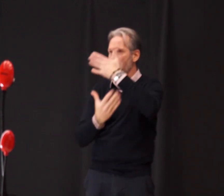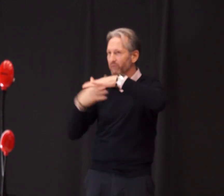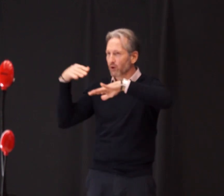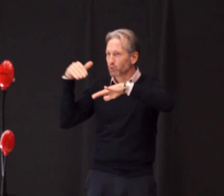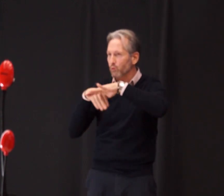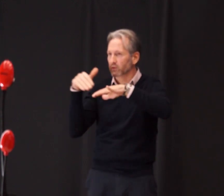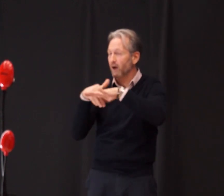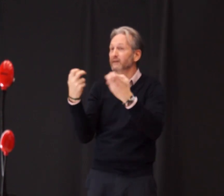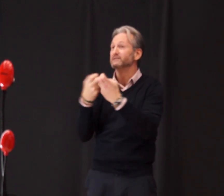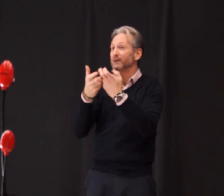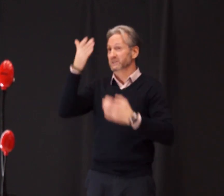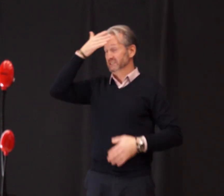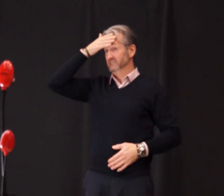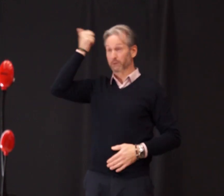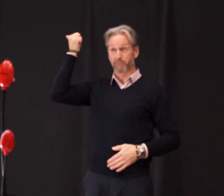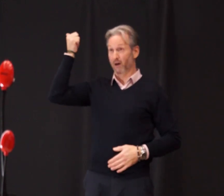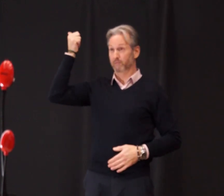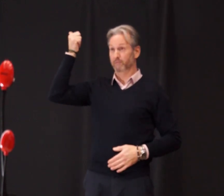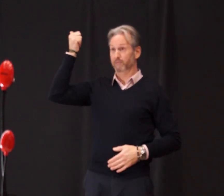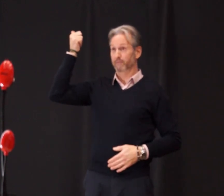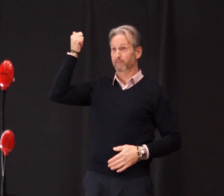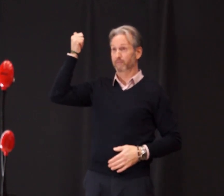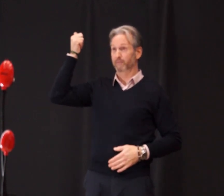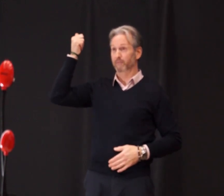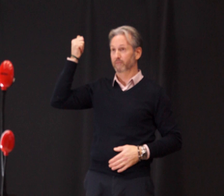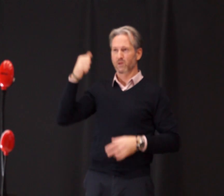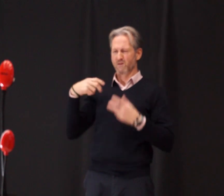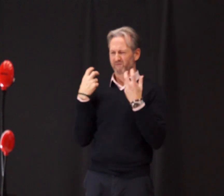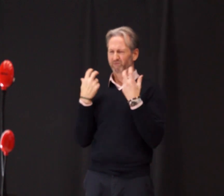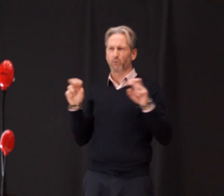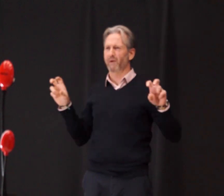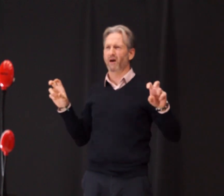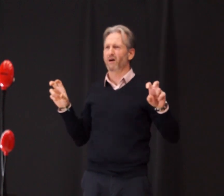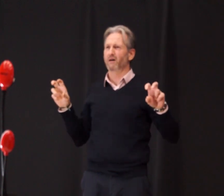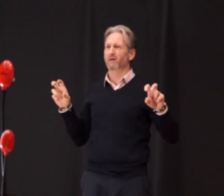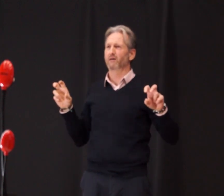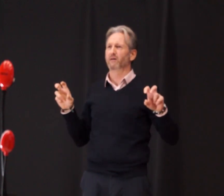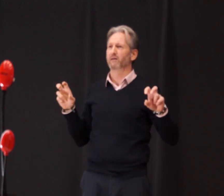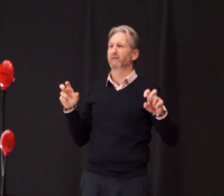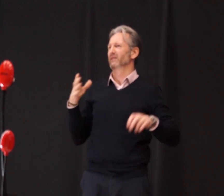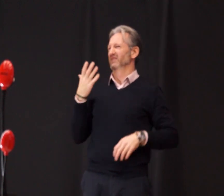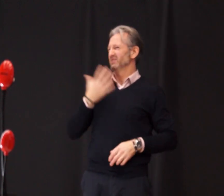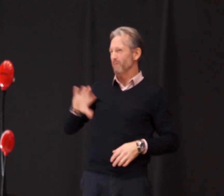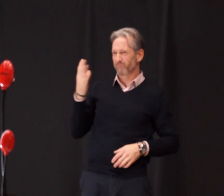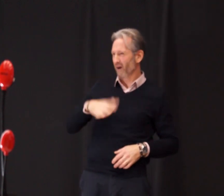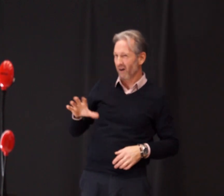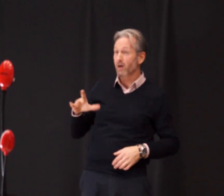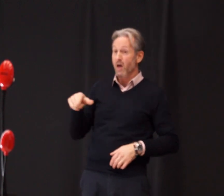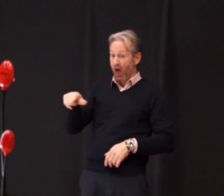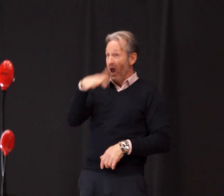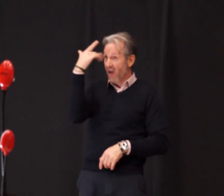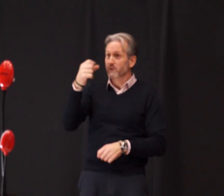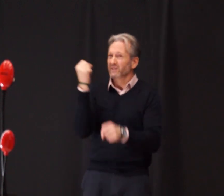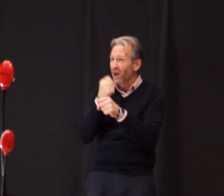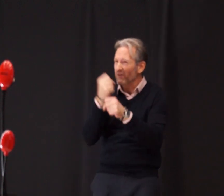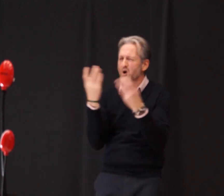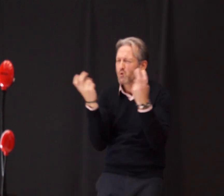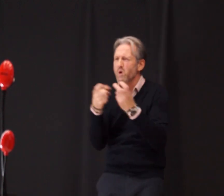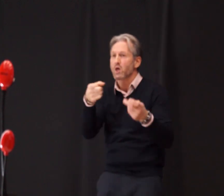boire, ne pas. Et quand le deuxième, c'est quand la négation est intégrée dans le verbe. Je ne veux pas, je ne sais pas, je ne vois pas.